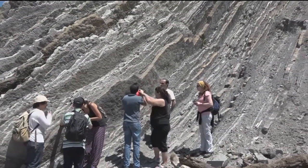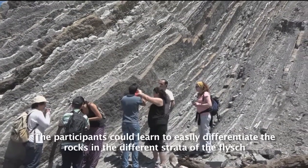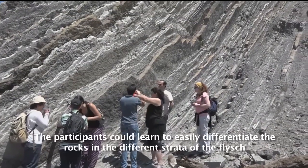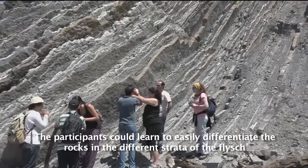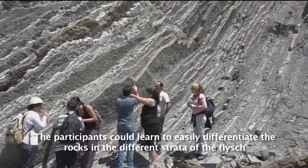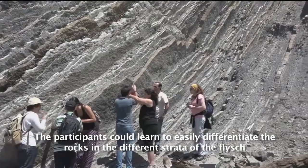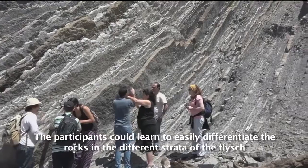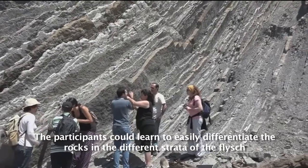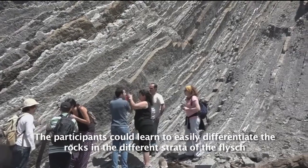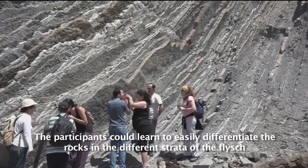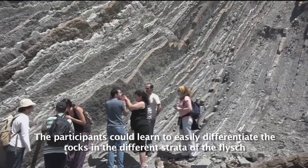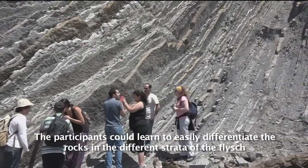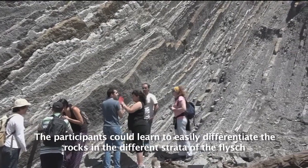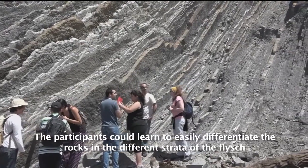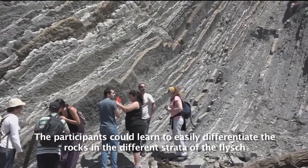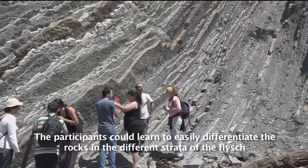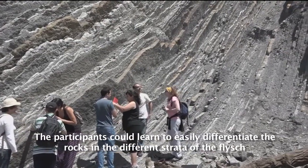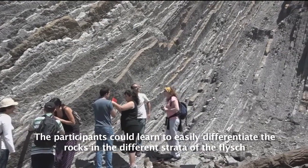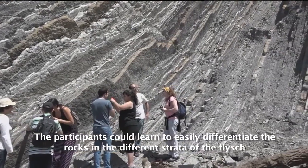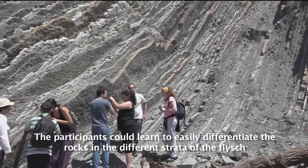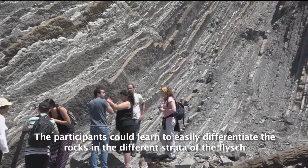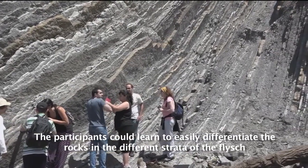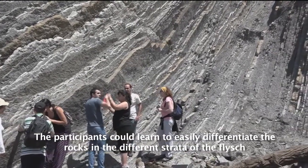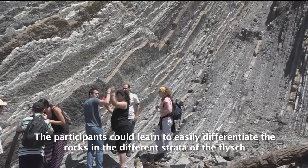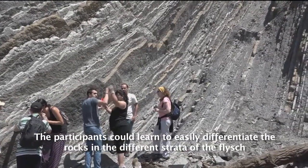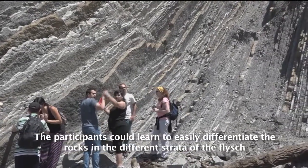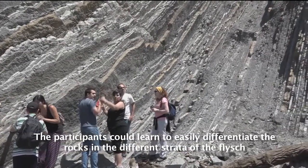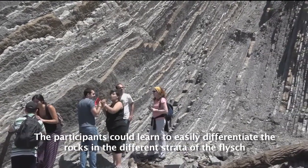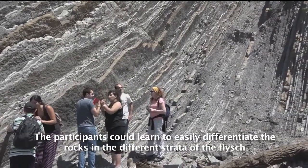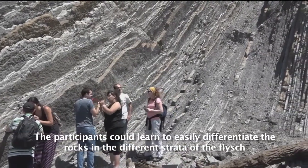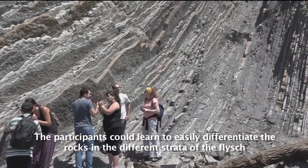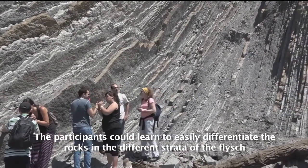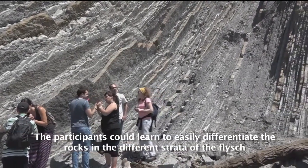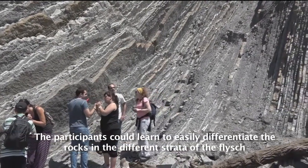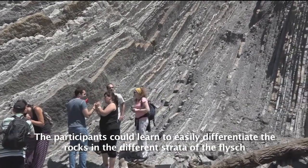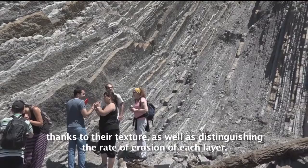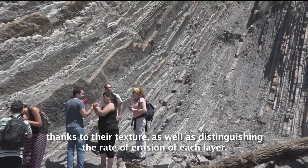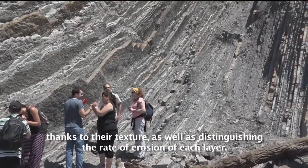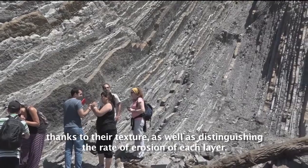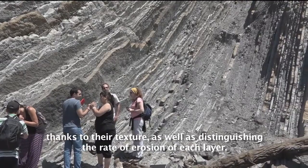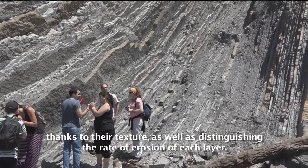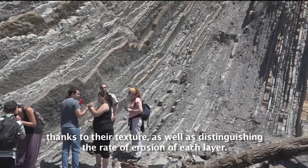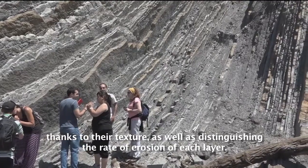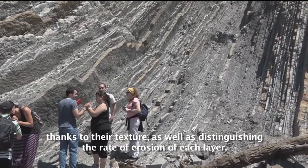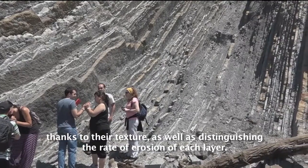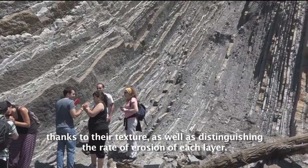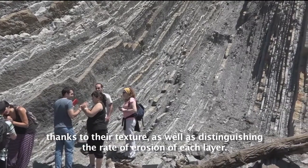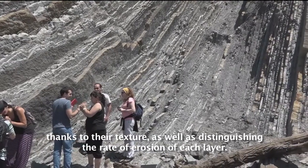Los participantes pudieron aprender a diferenciar fácilmente las rocas de los distintos estratos del Flysch por su textura, así